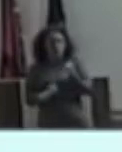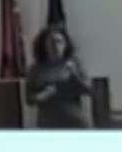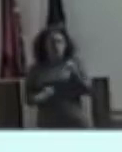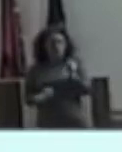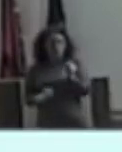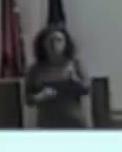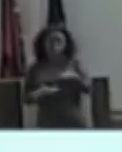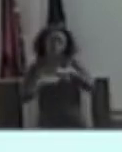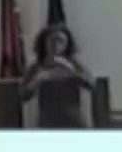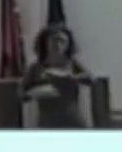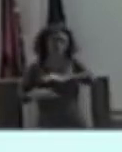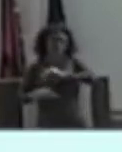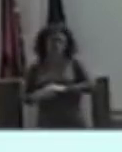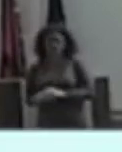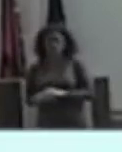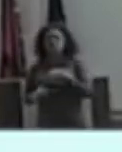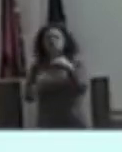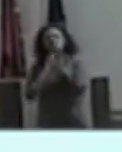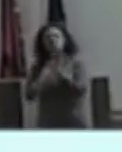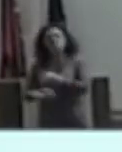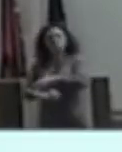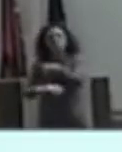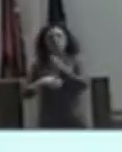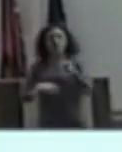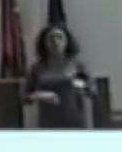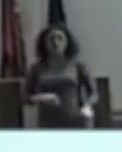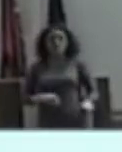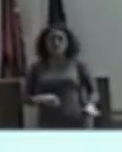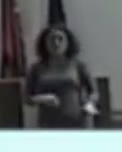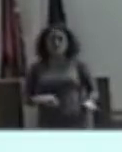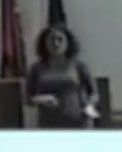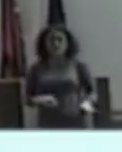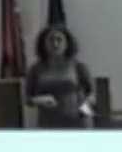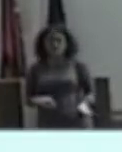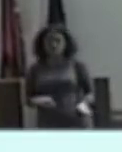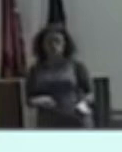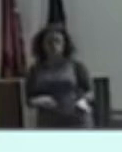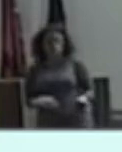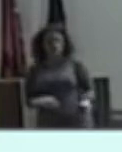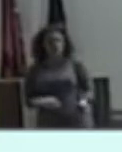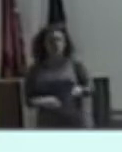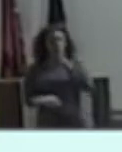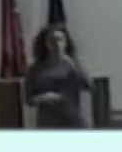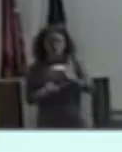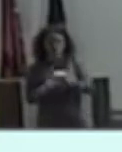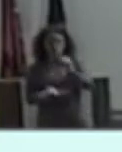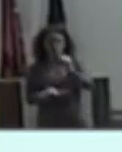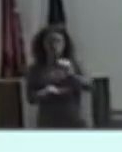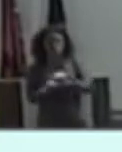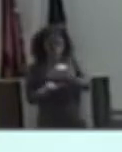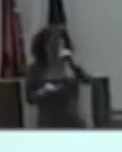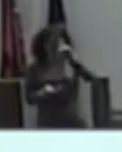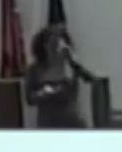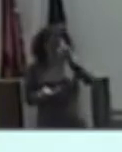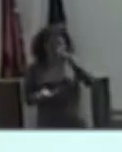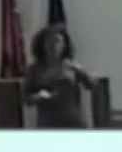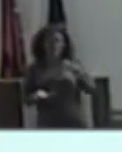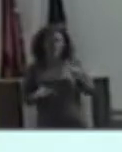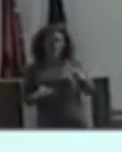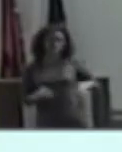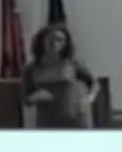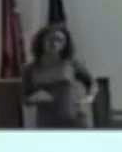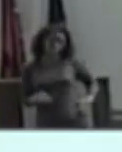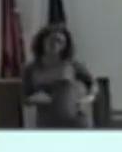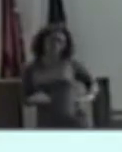ayudar mucho. El caso más extremo quizás sería un niño muy pequeño que efectivamente no sabemos lo que va a poner. Bueno, pues incluso en esos casos una bomba de